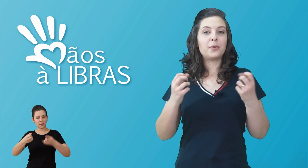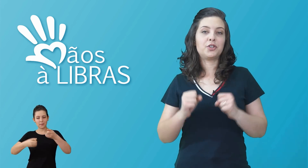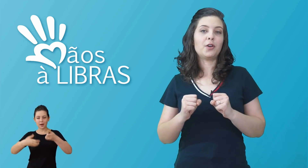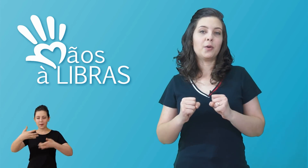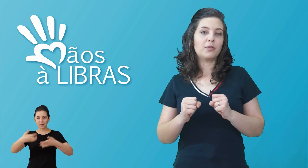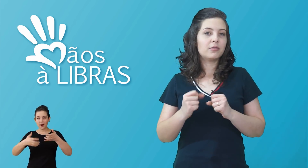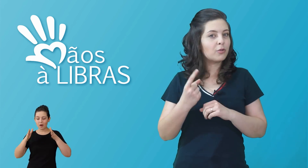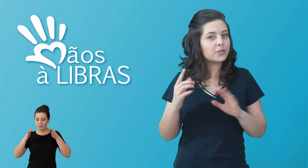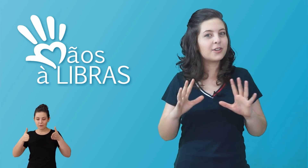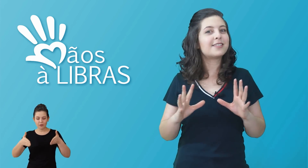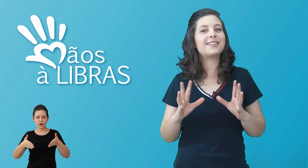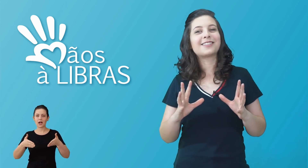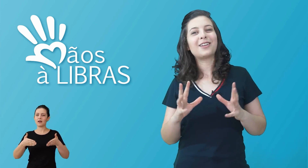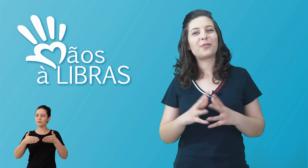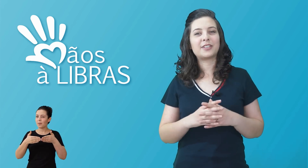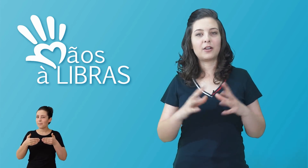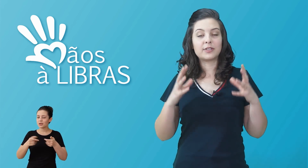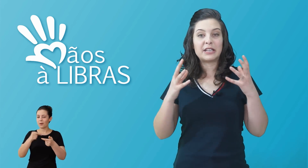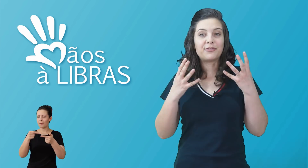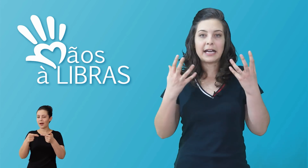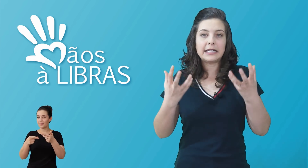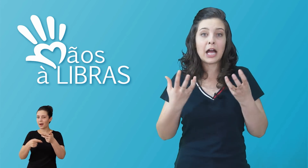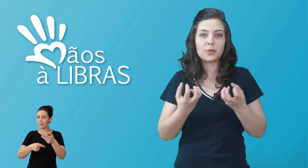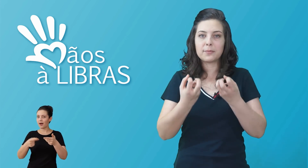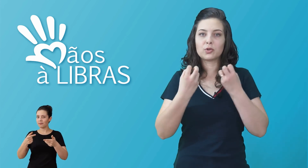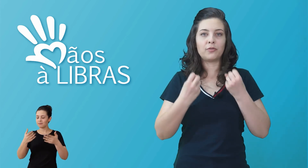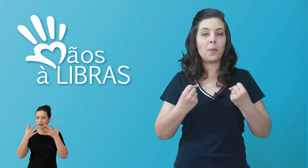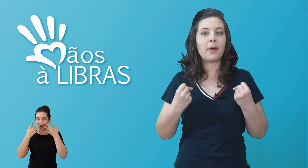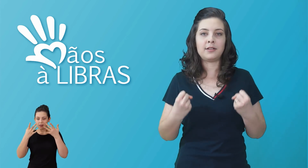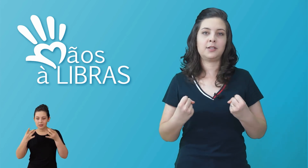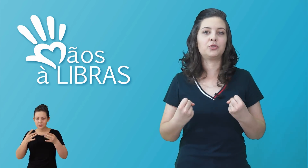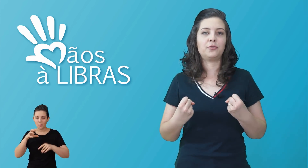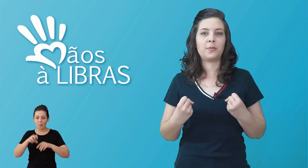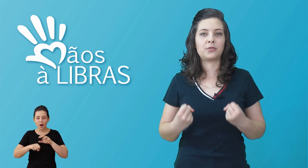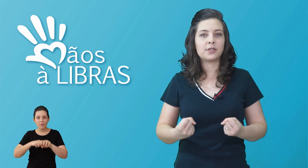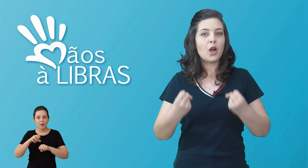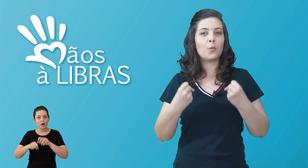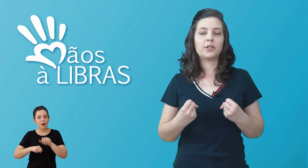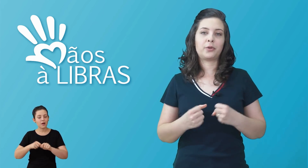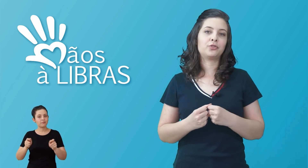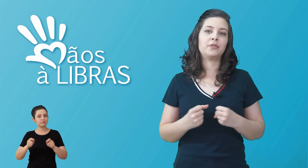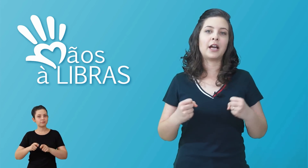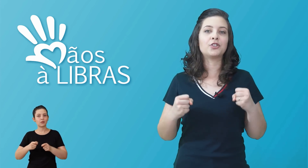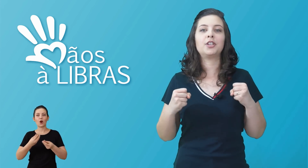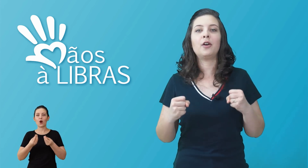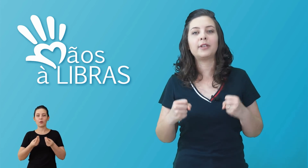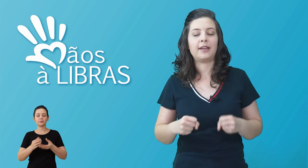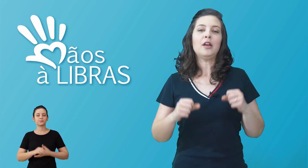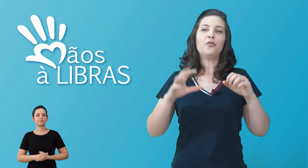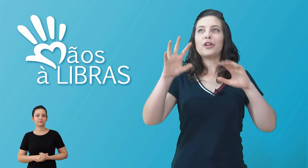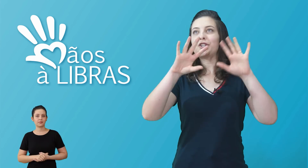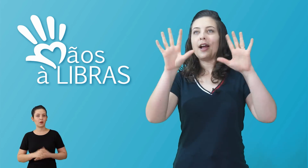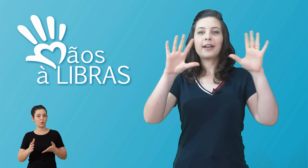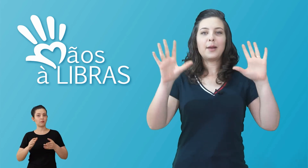Eu vou pedir algumas coisinhas aí para você conseguir ficar ligado e absorver o máximo de informações com muita produtividade, que é o